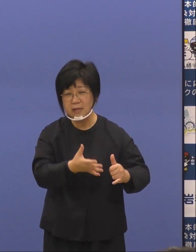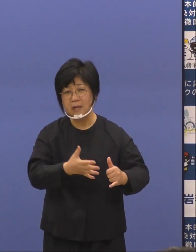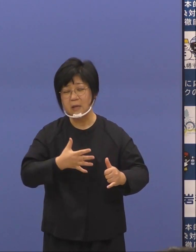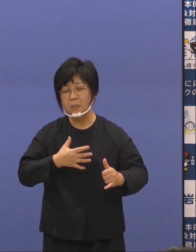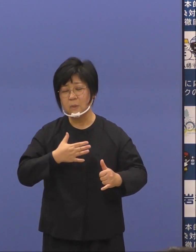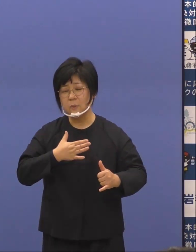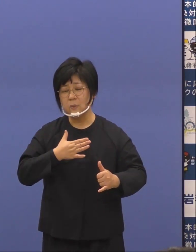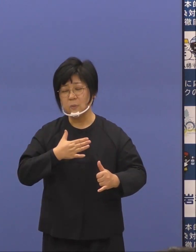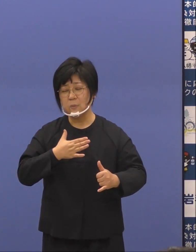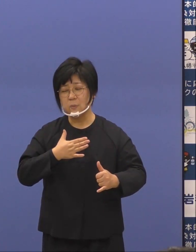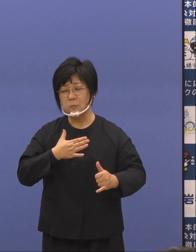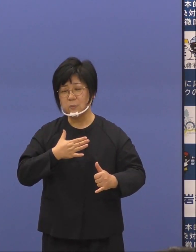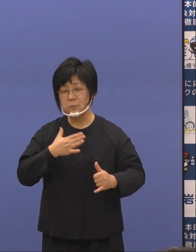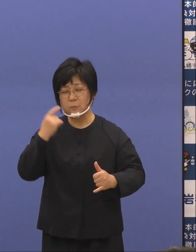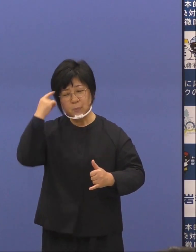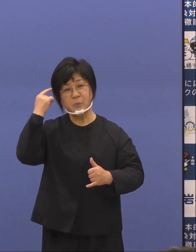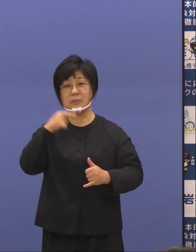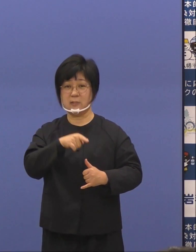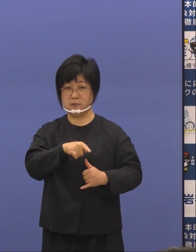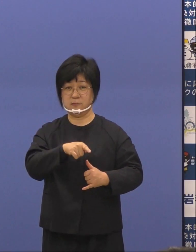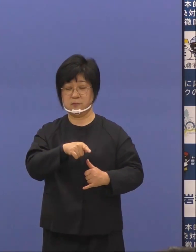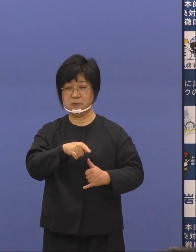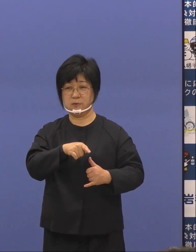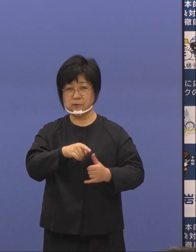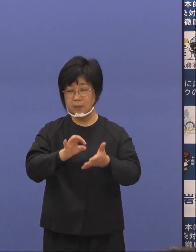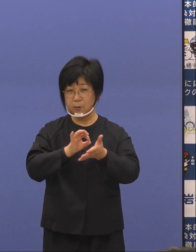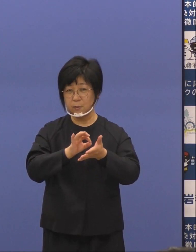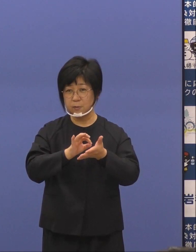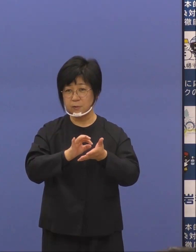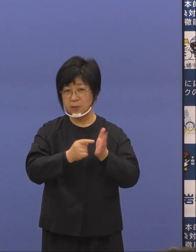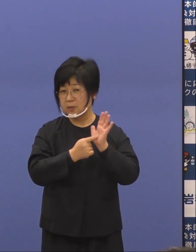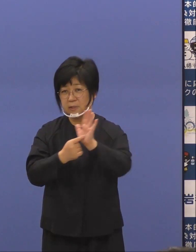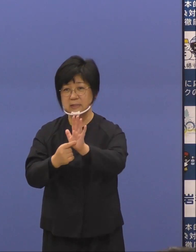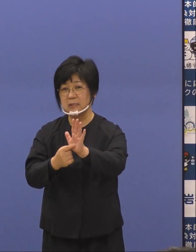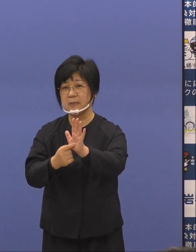、そこを反映させていけばいいんだと思いますね。